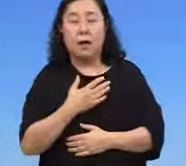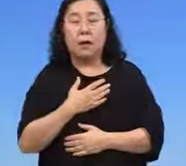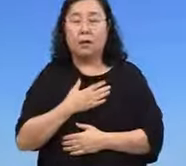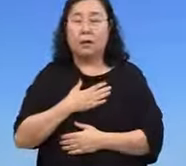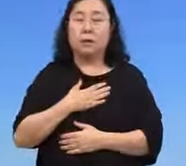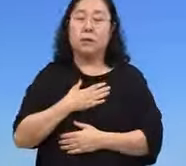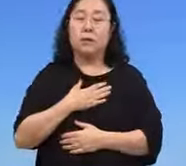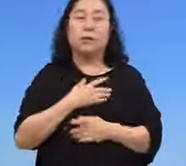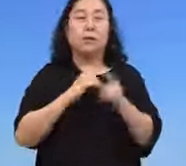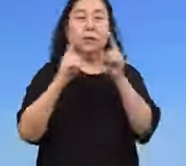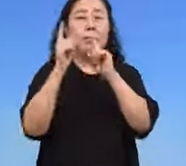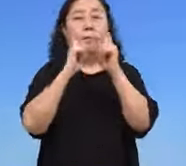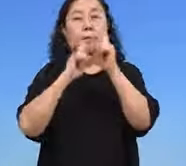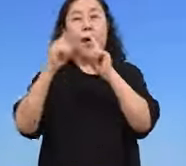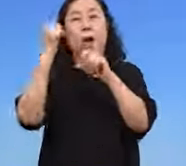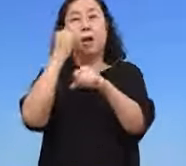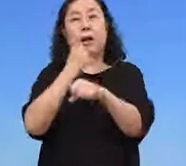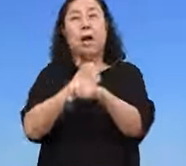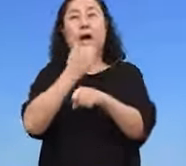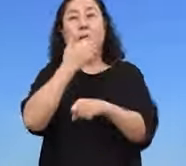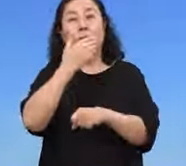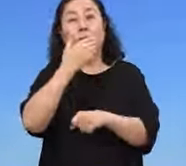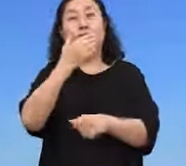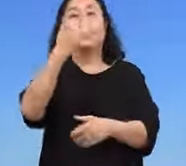나는 말할 수 없네.